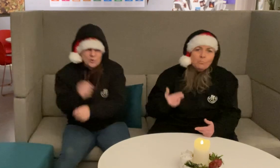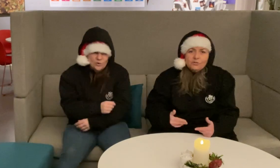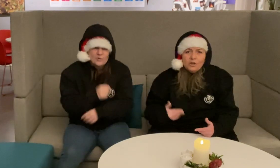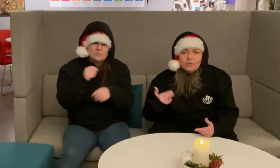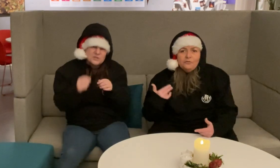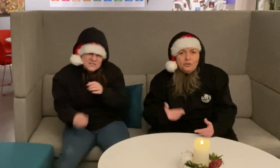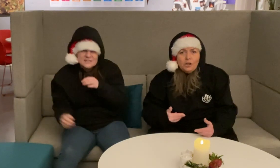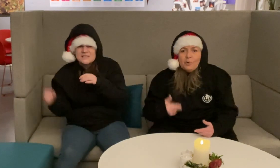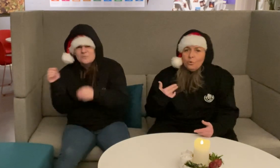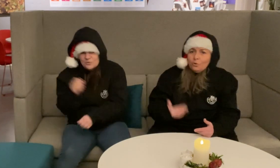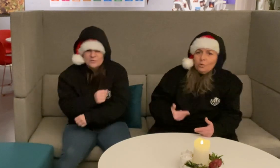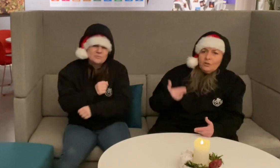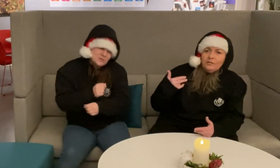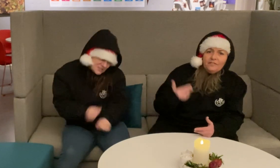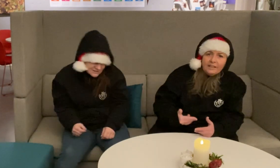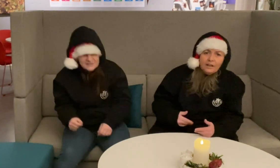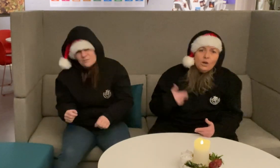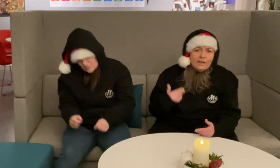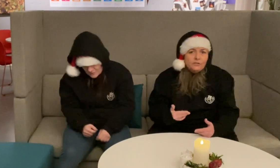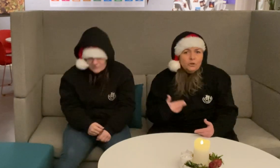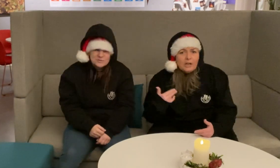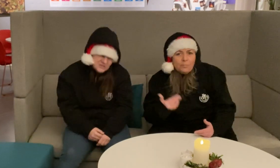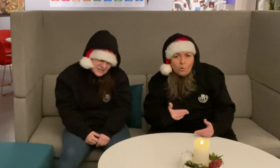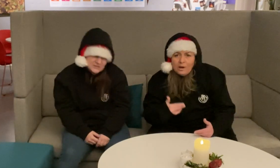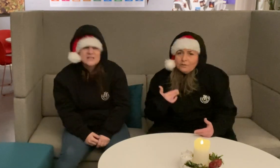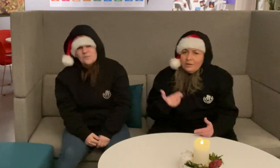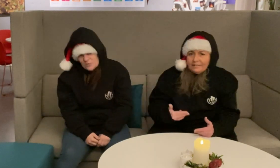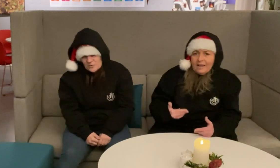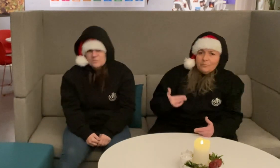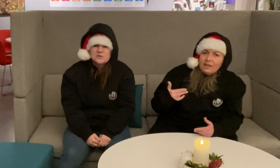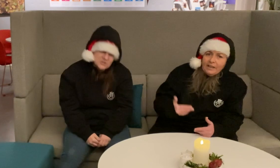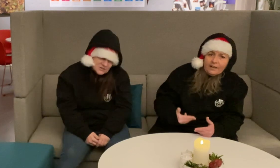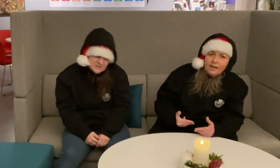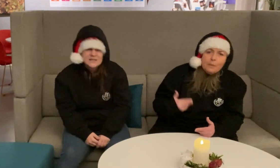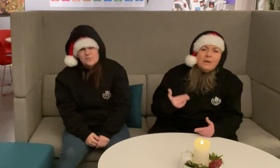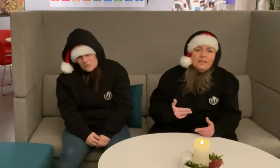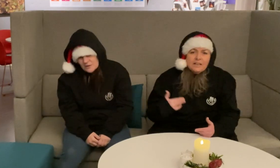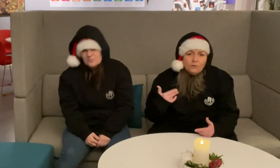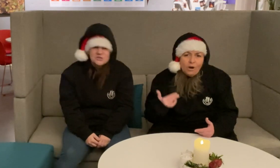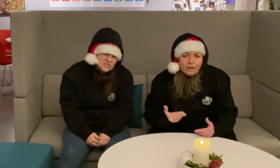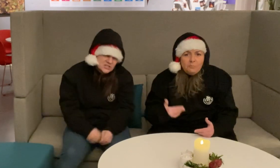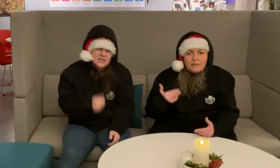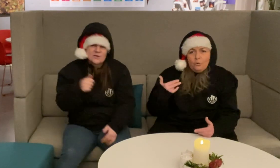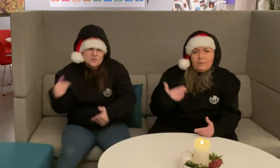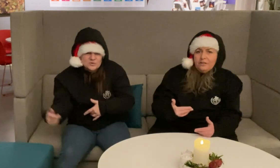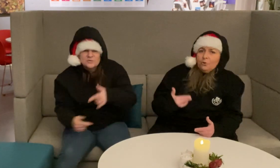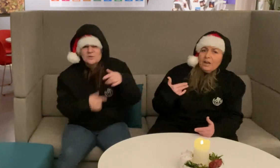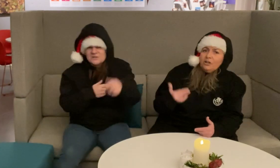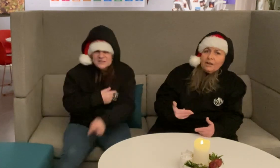Måns har så fullt upp, hon går snart i väggen. Inte undra på att hon längtar hem till ägen. Men i januari ska hon bli våran chef.